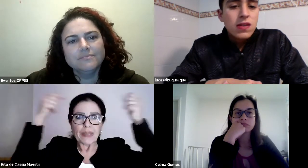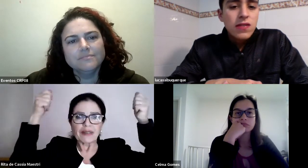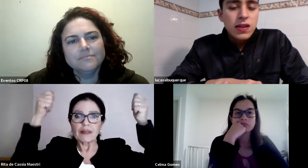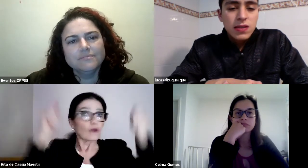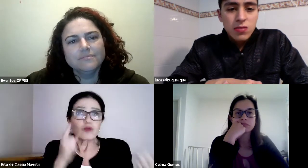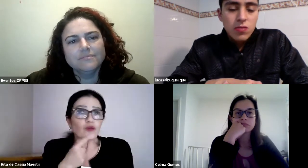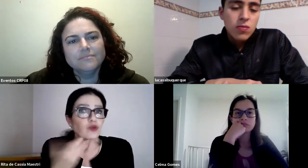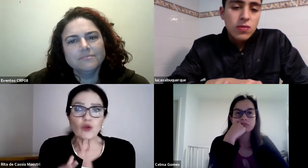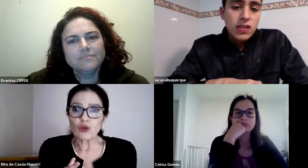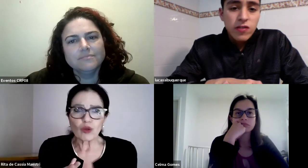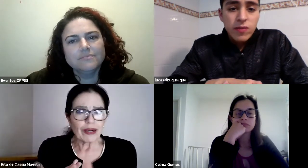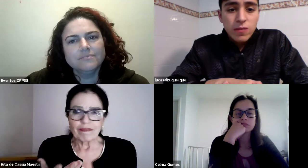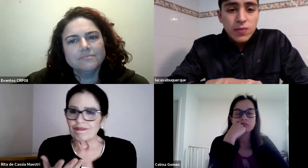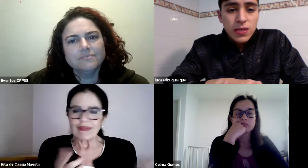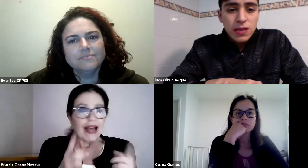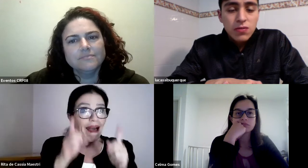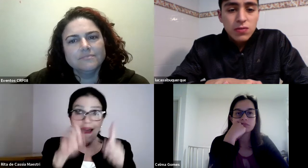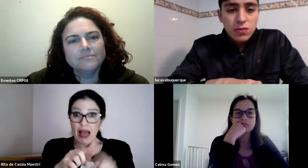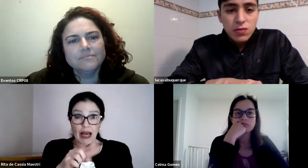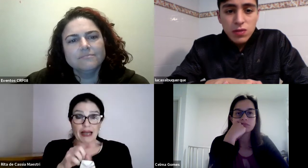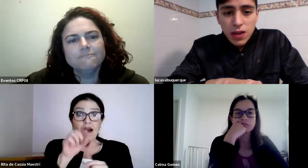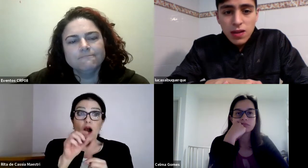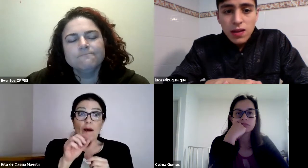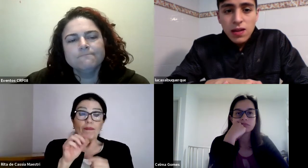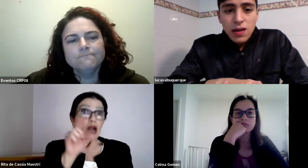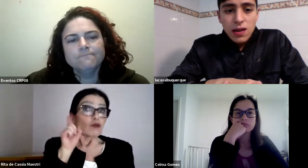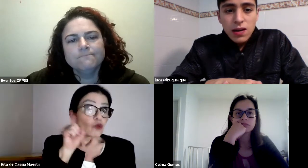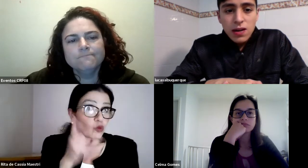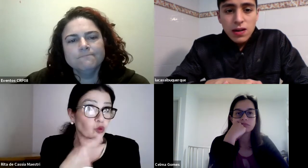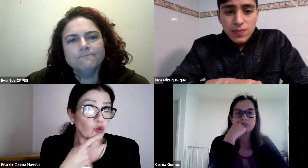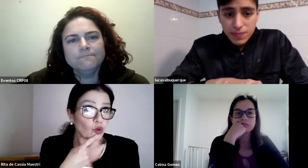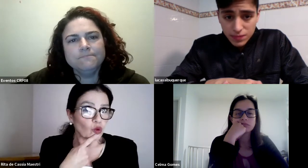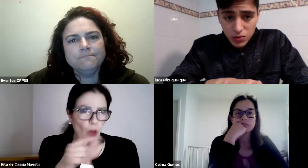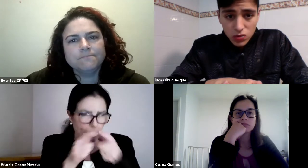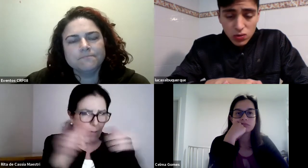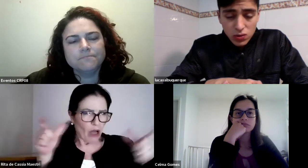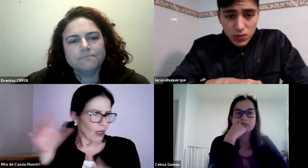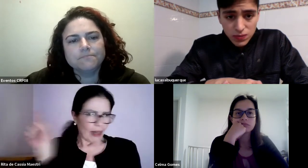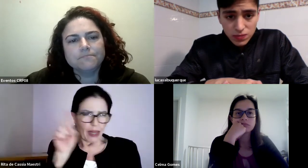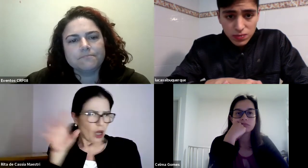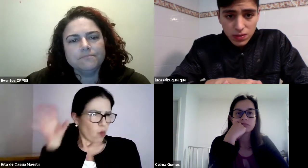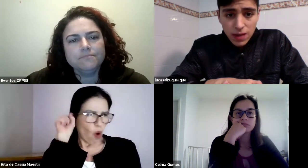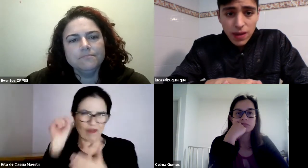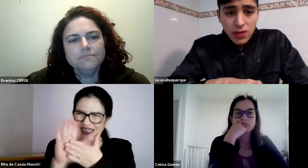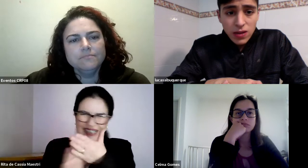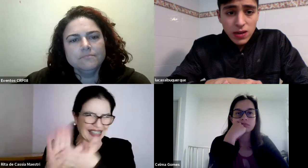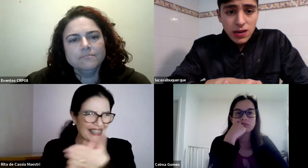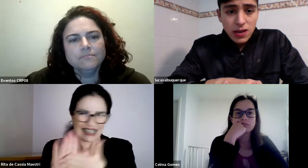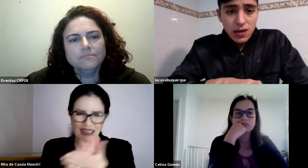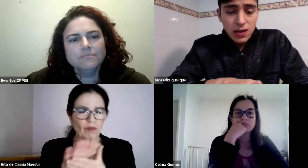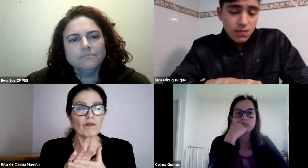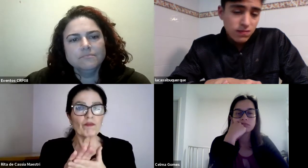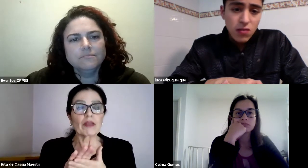como deveria ser o desenvolvimento psíquico do surdo, né? O surdo, a